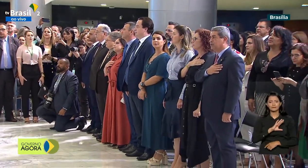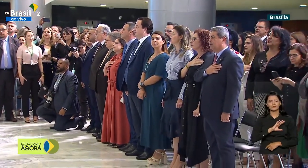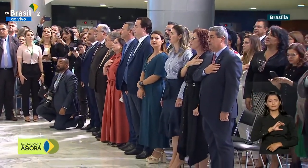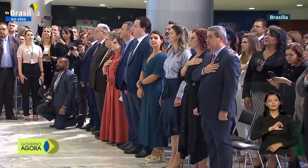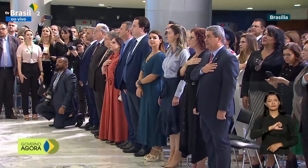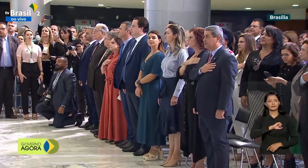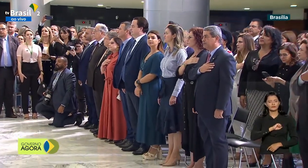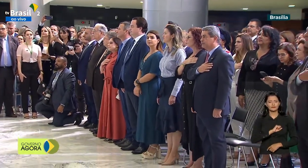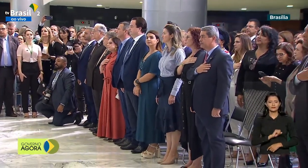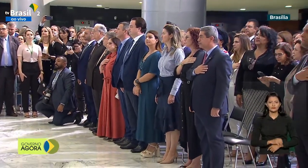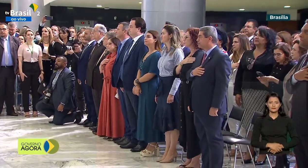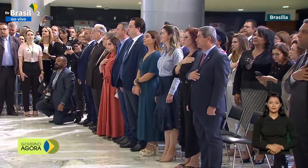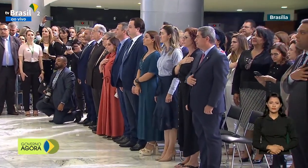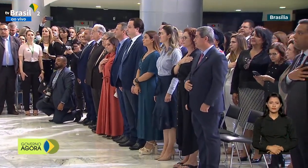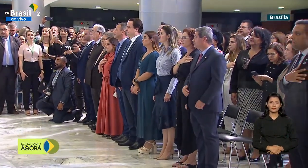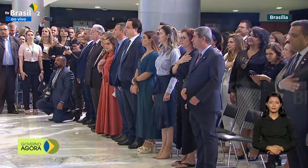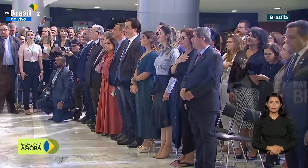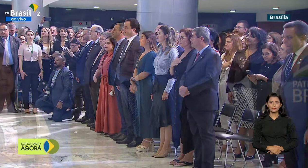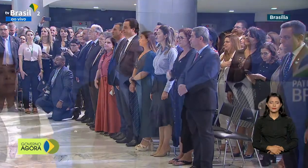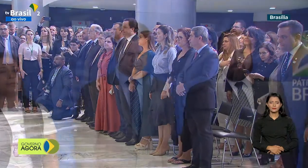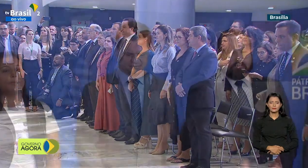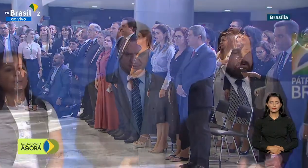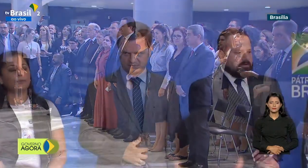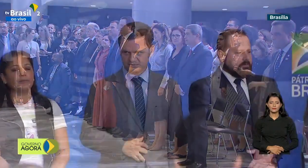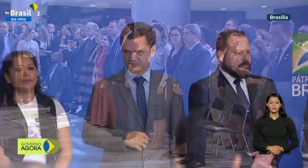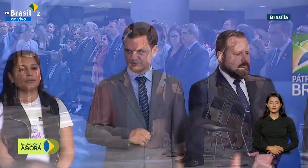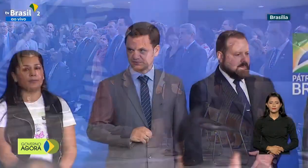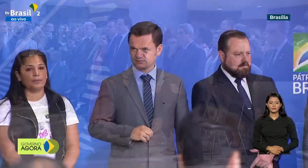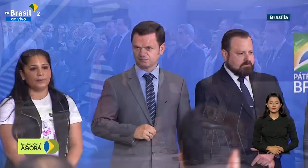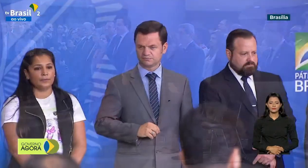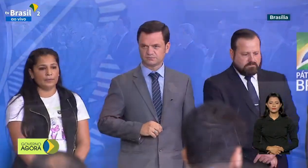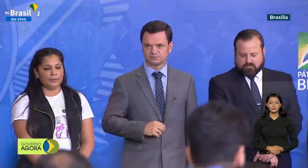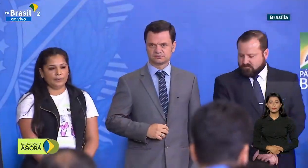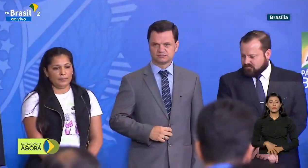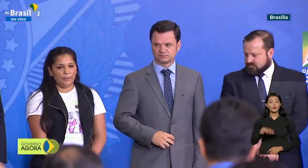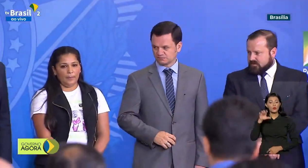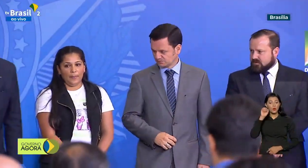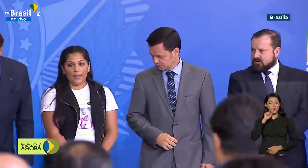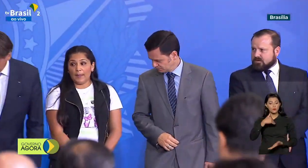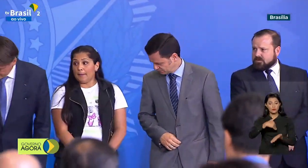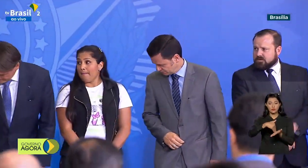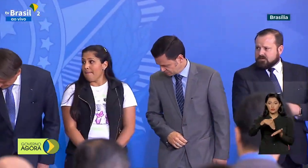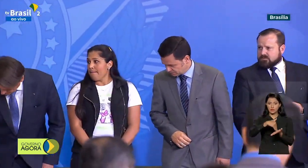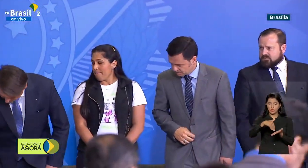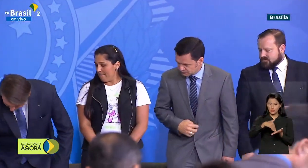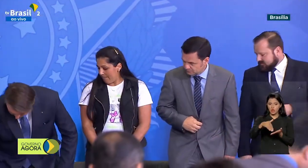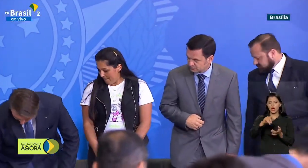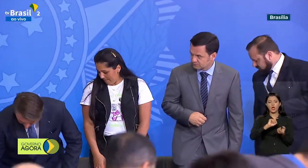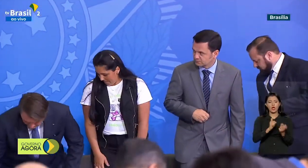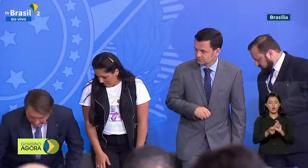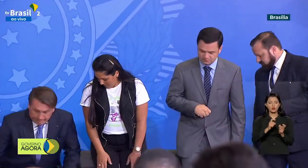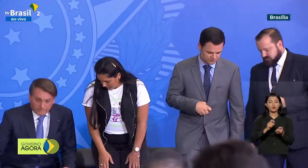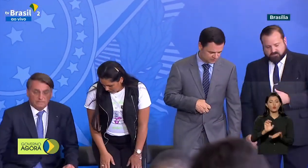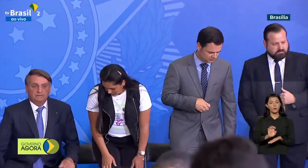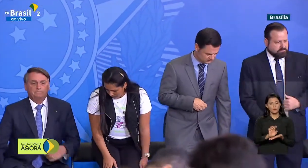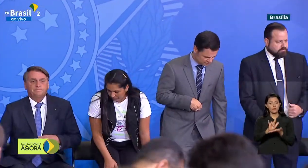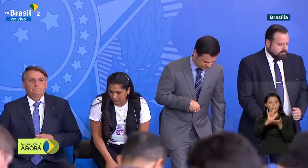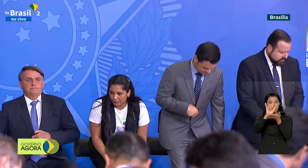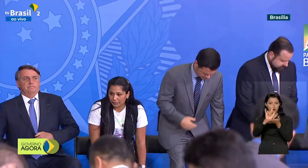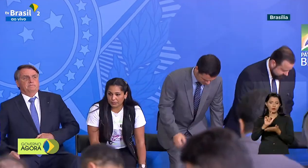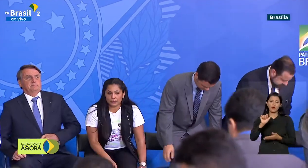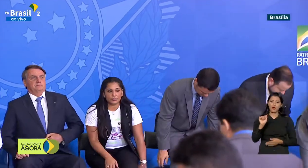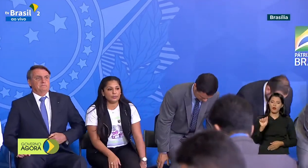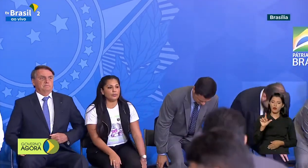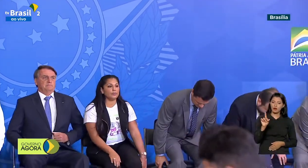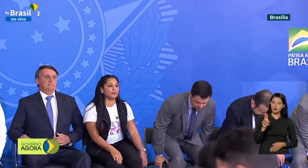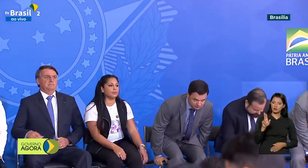E aí os colírios agora a secretária-executiva do Pátria voluntária Adriana